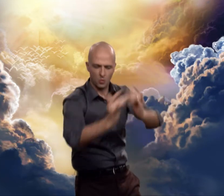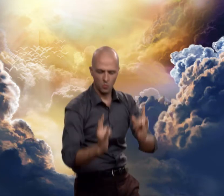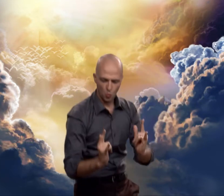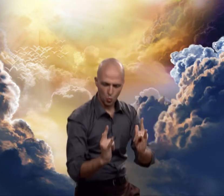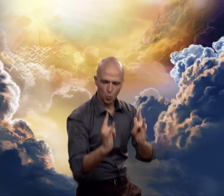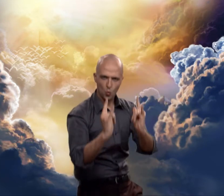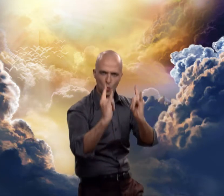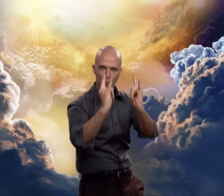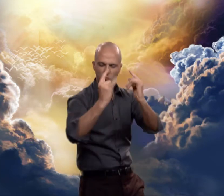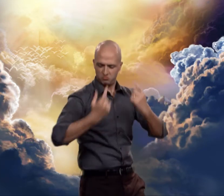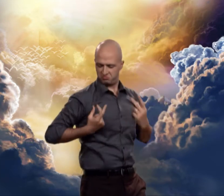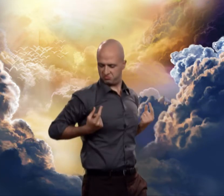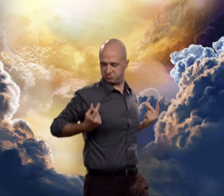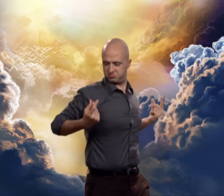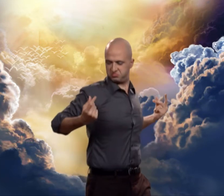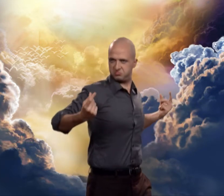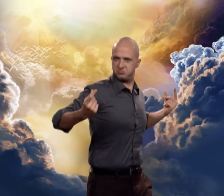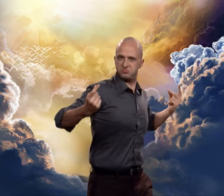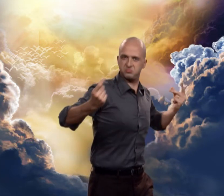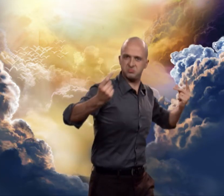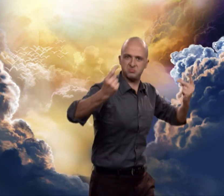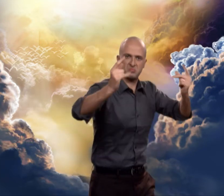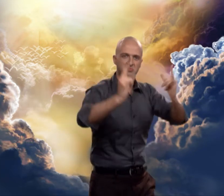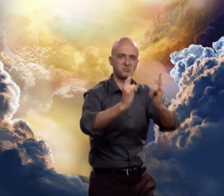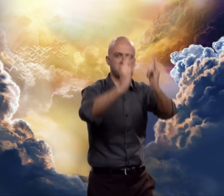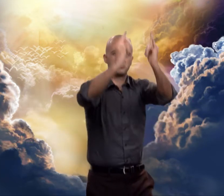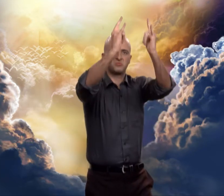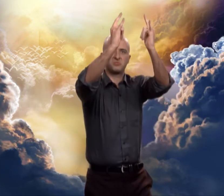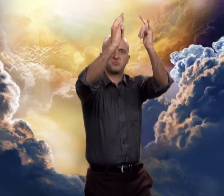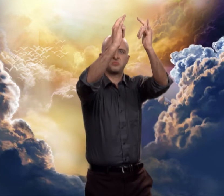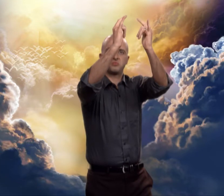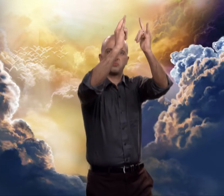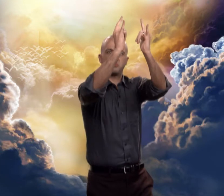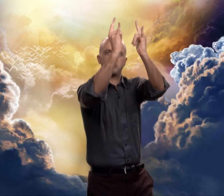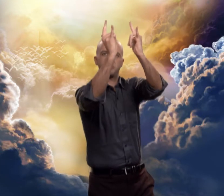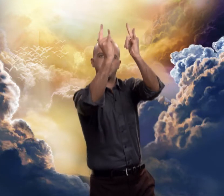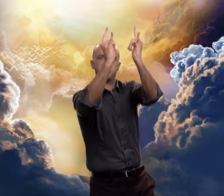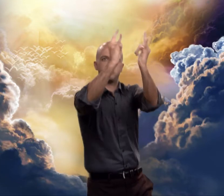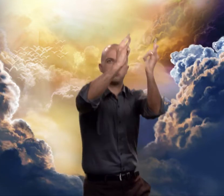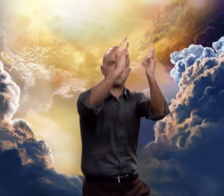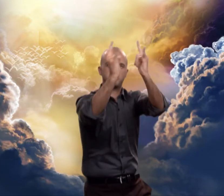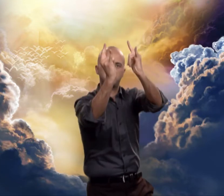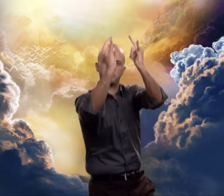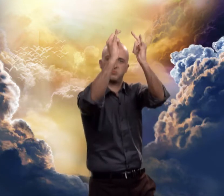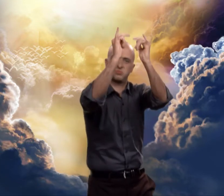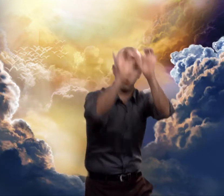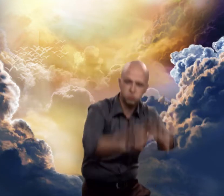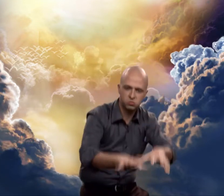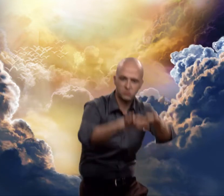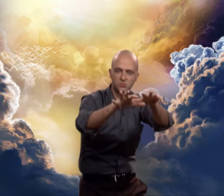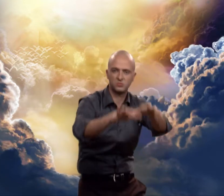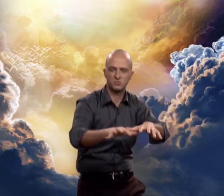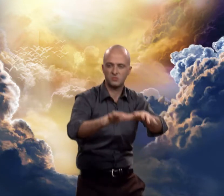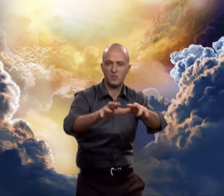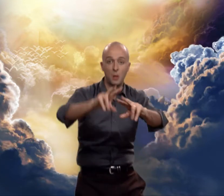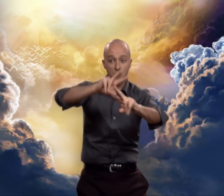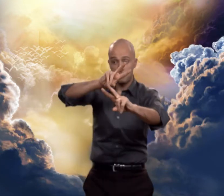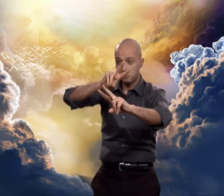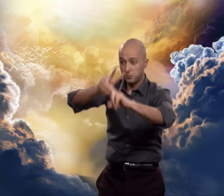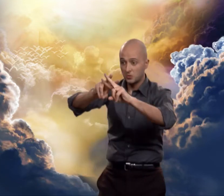o povo de Deus é libertado. As sepulturas são abertas e multidões que dormem no pó da terra acordarão. Uns para a